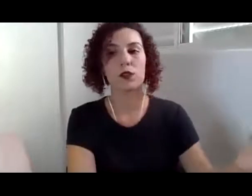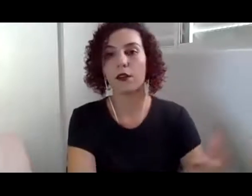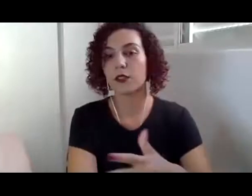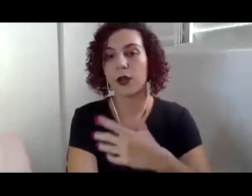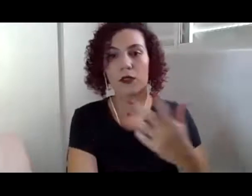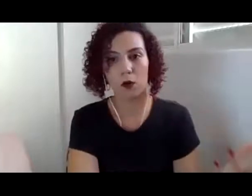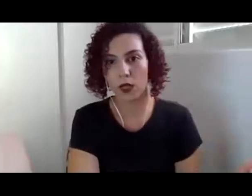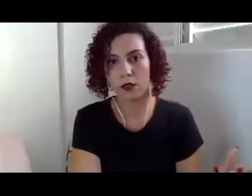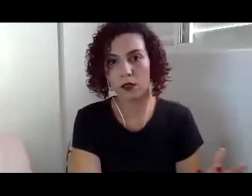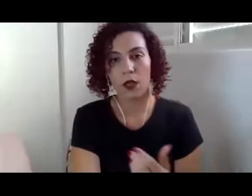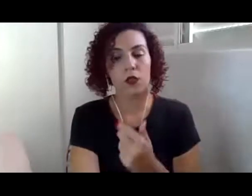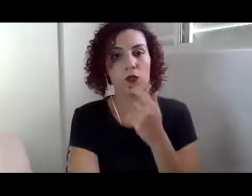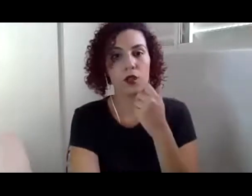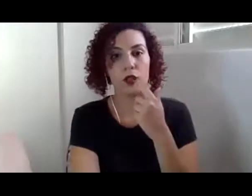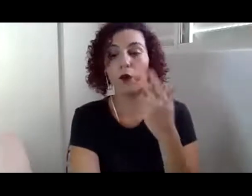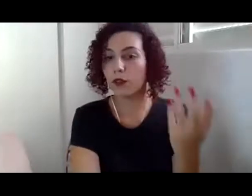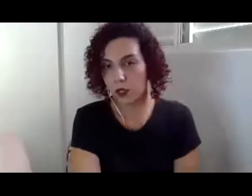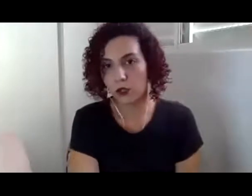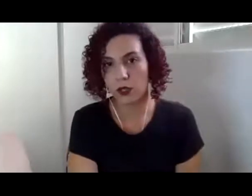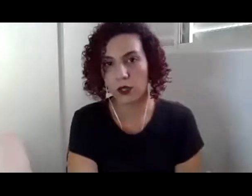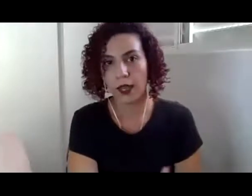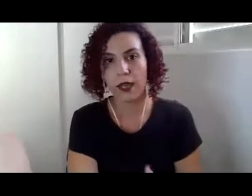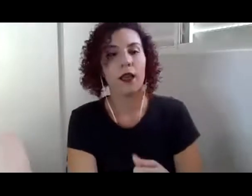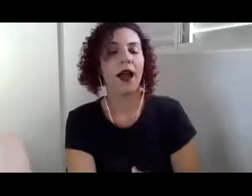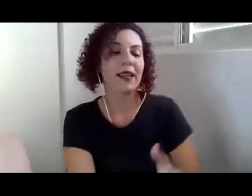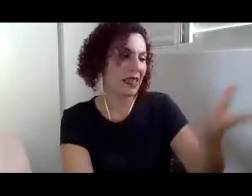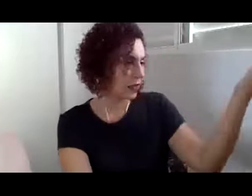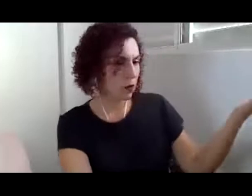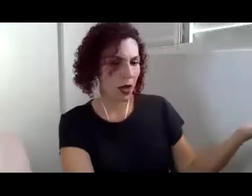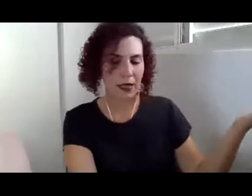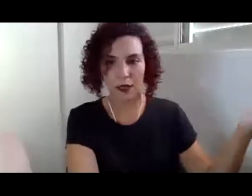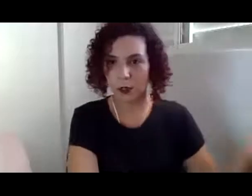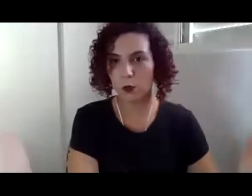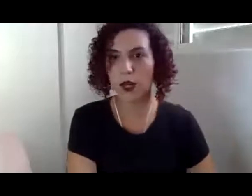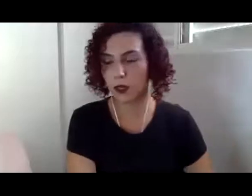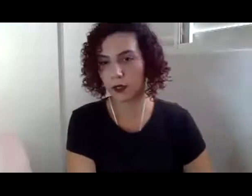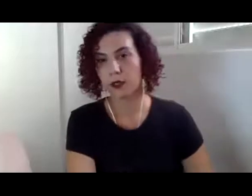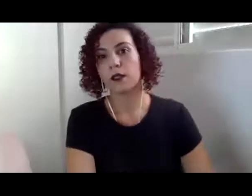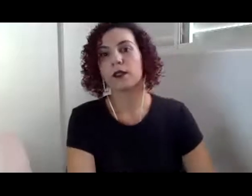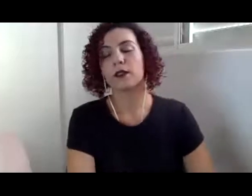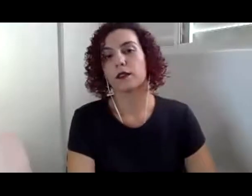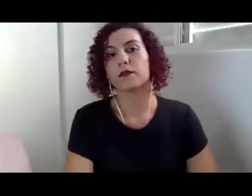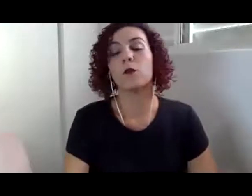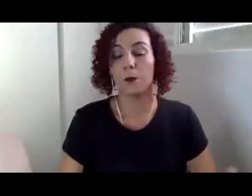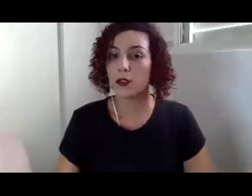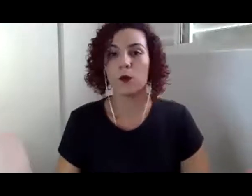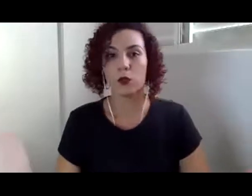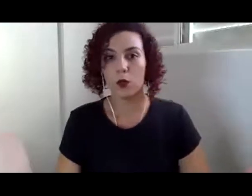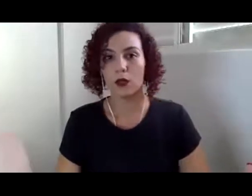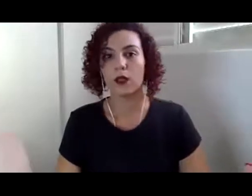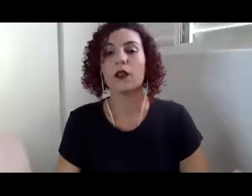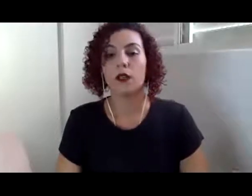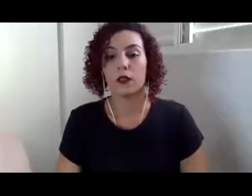e usava expressões de ouvinte, né? Isso aqui tá igual a casa da mãe Joana, uma